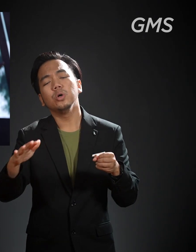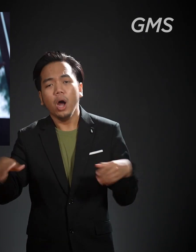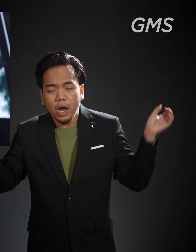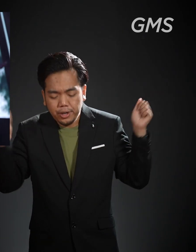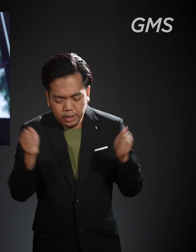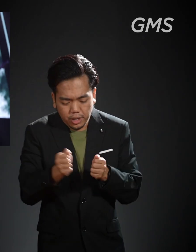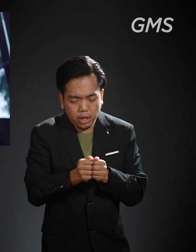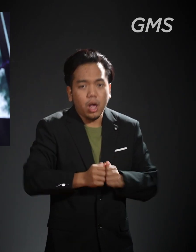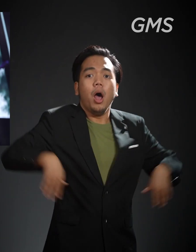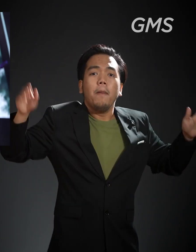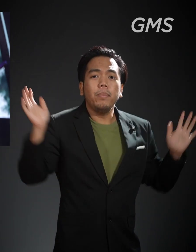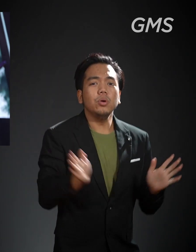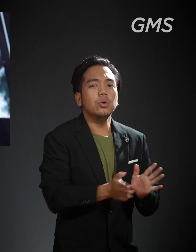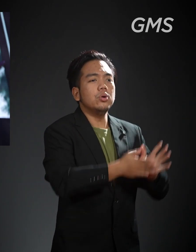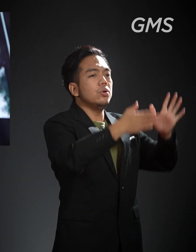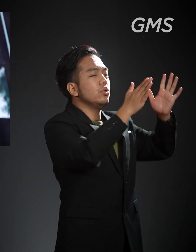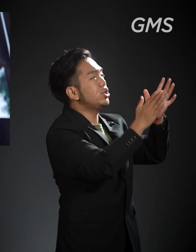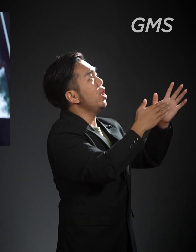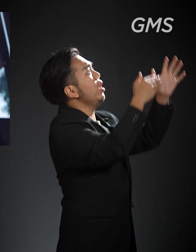penuh dengan